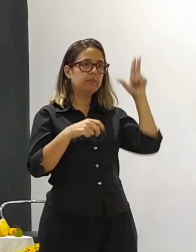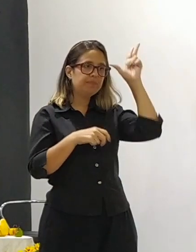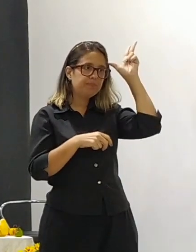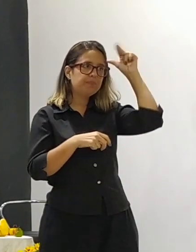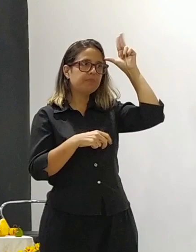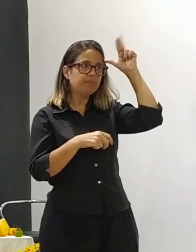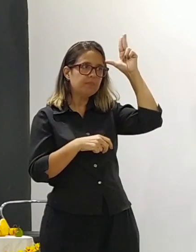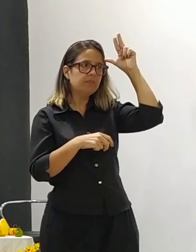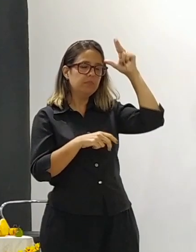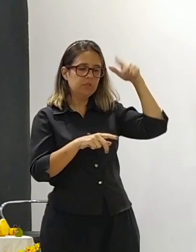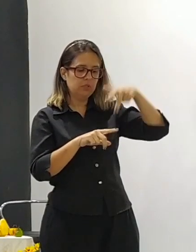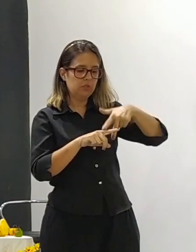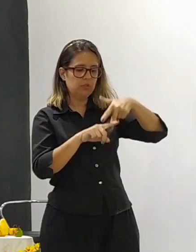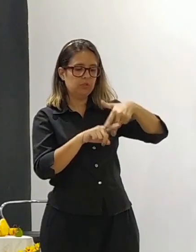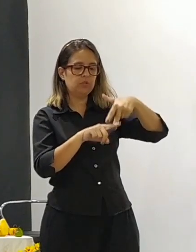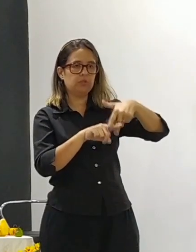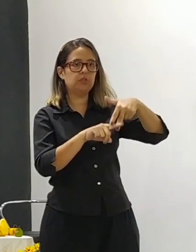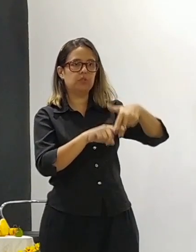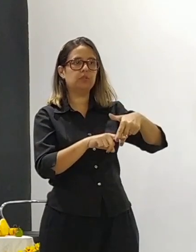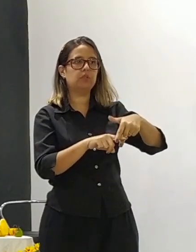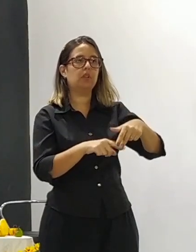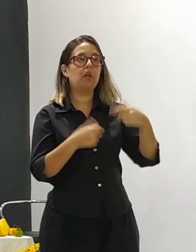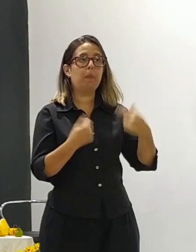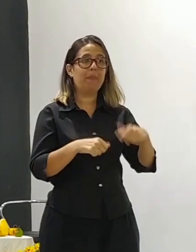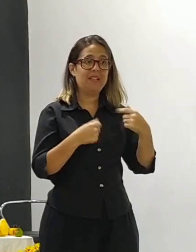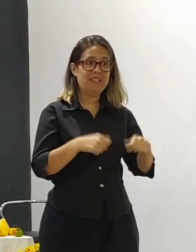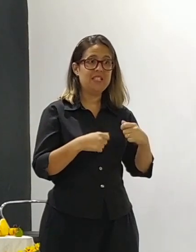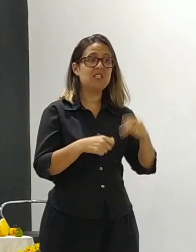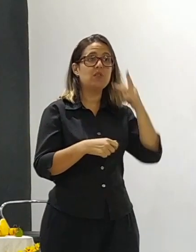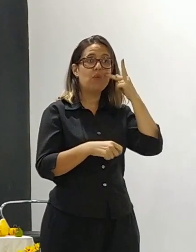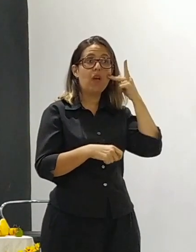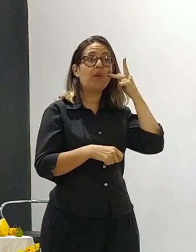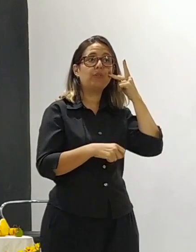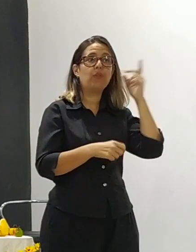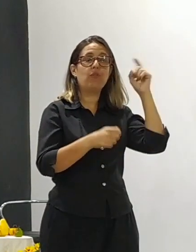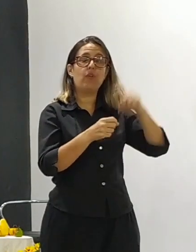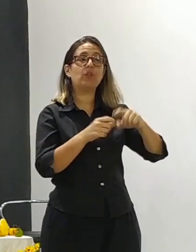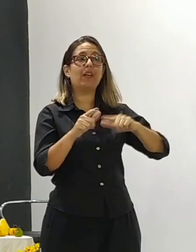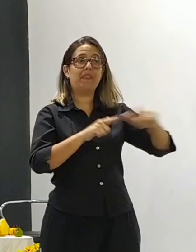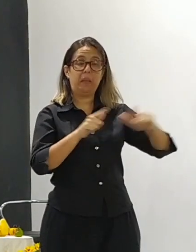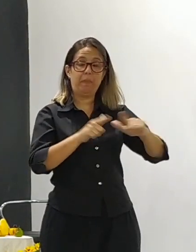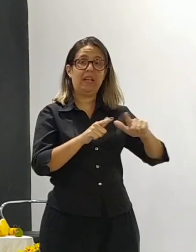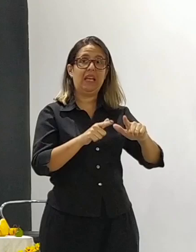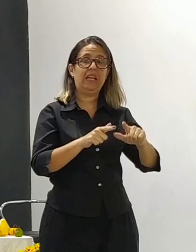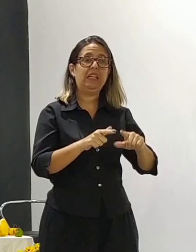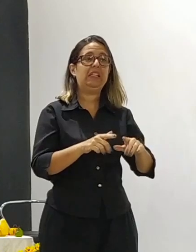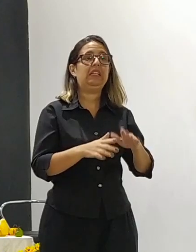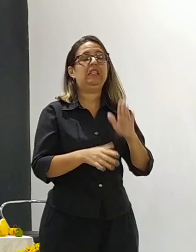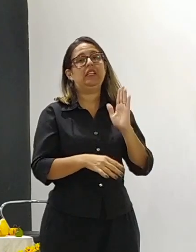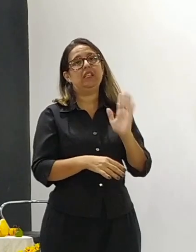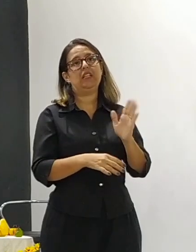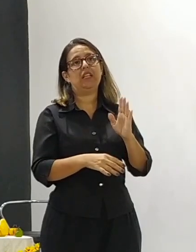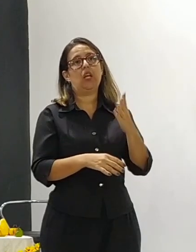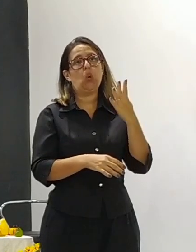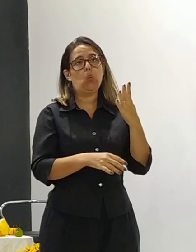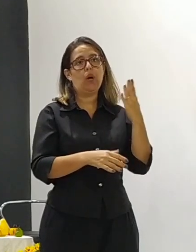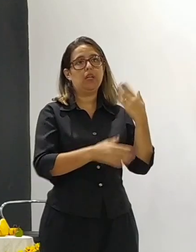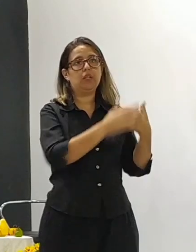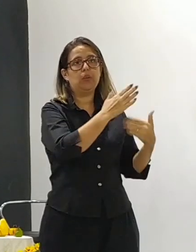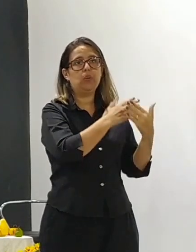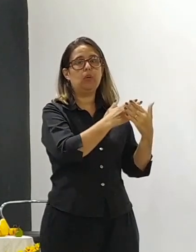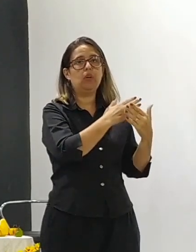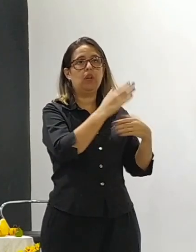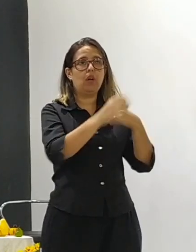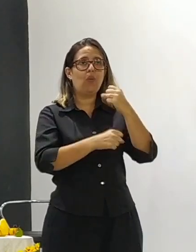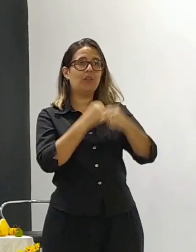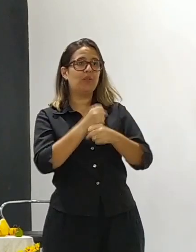E o que ele tem que fazer? Ele já tem 4 anos que ele anda de cavalo. Mas ele já tem que estar preparado. É a missão dele. Ele falou para mim que